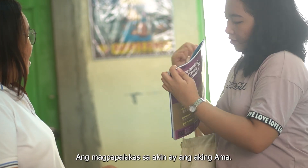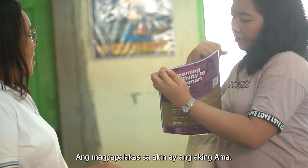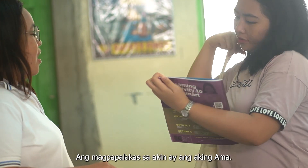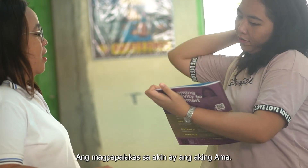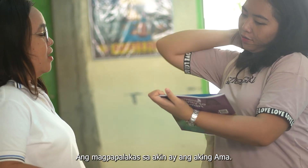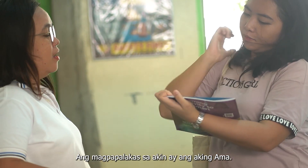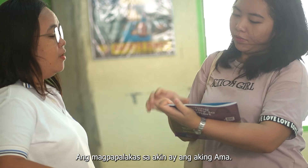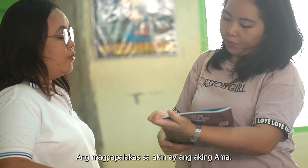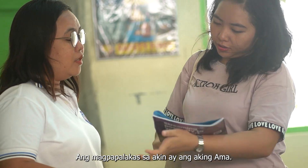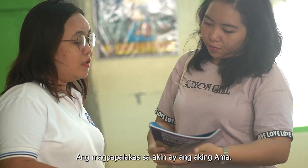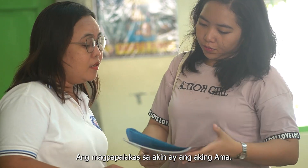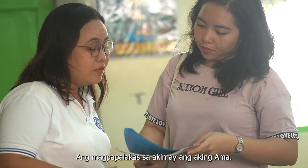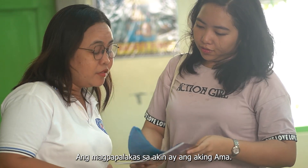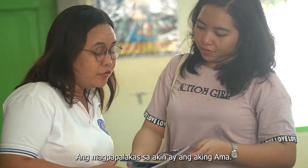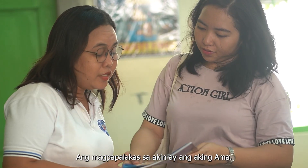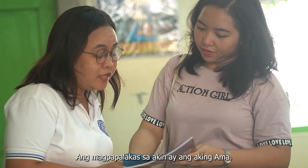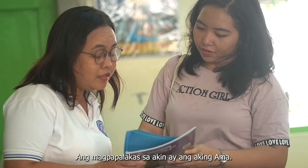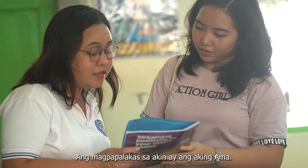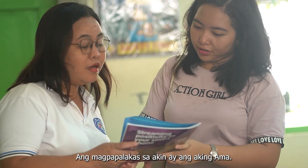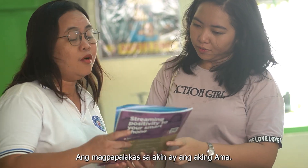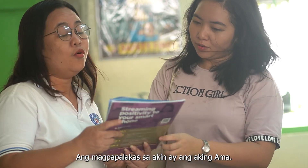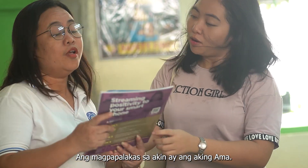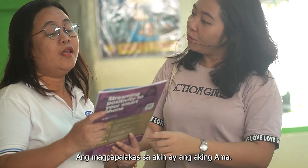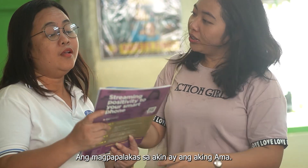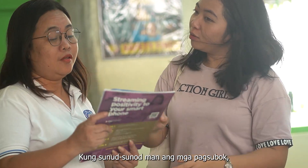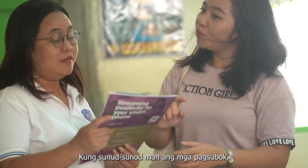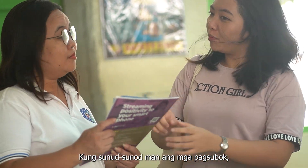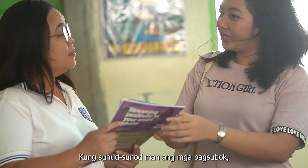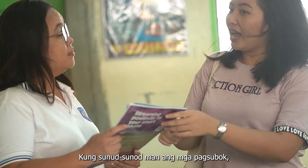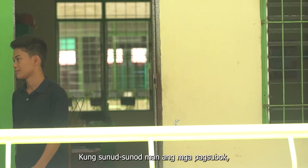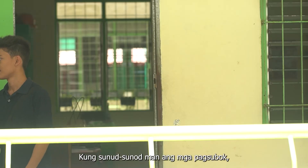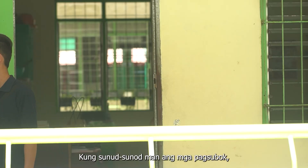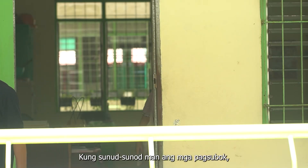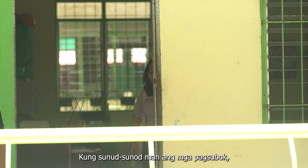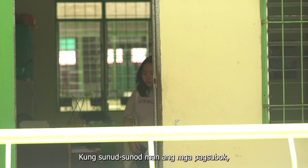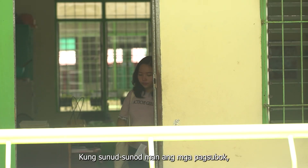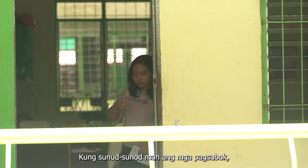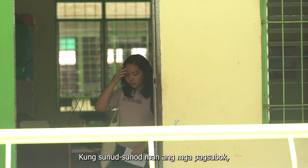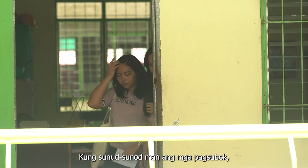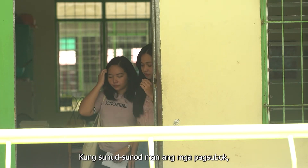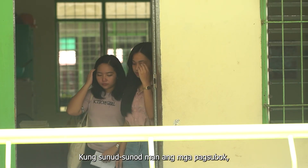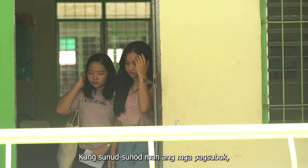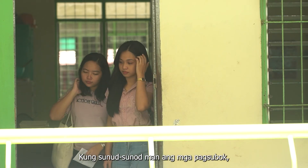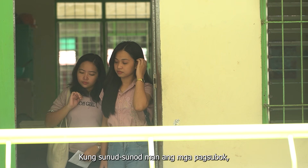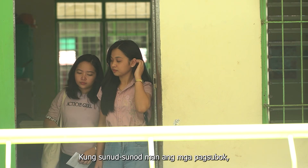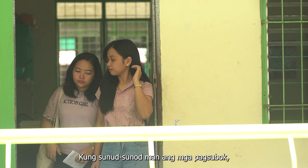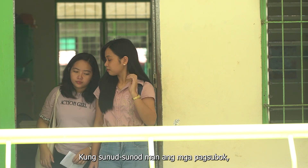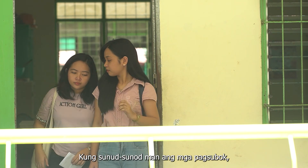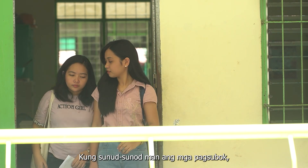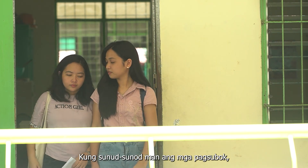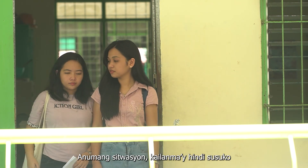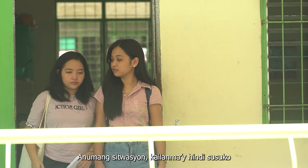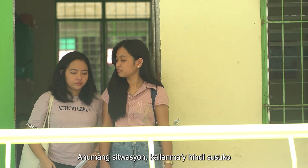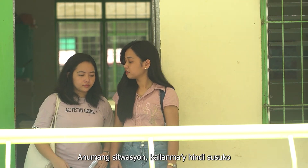sa akin ay ang aking Ama. Kung sunod-sunod man ang mga pagsubok,